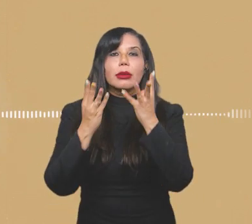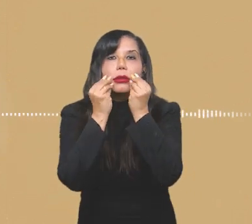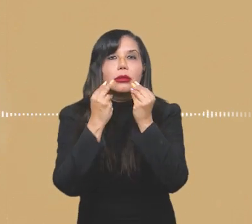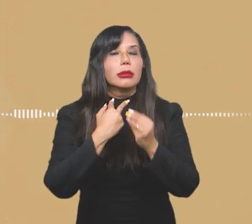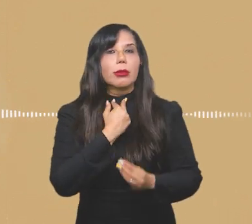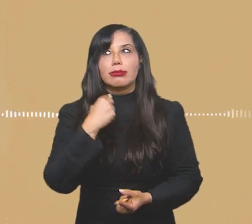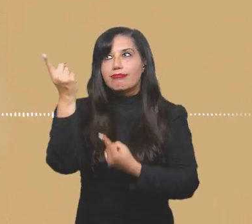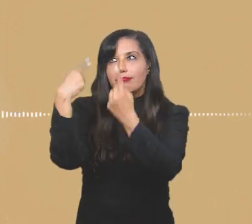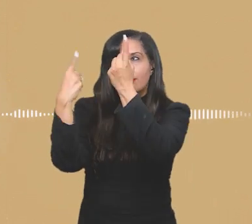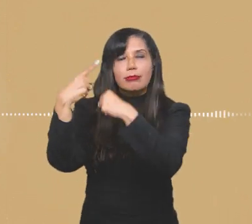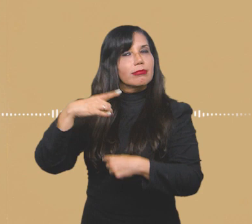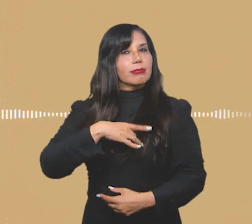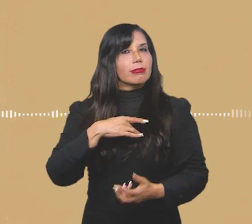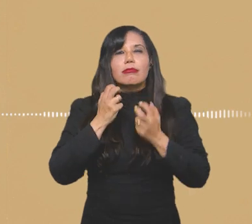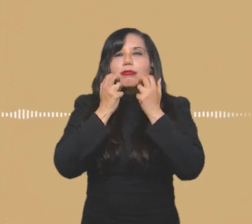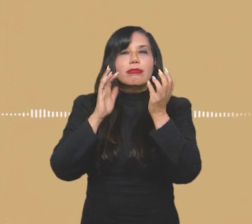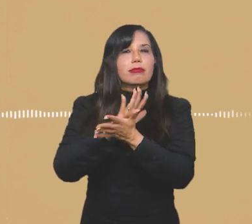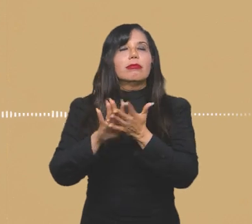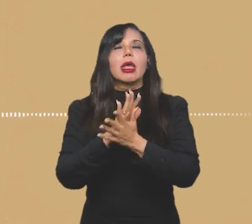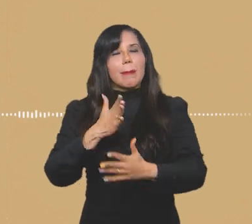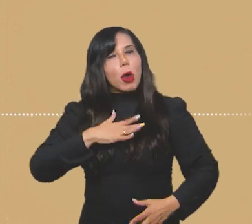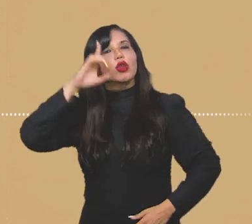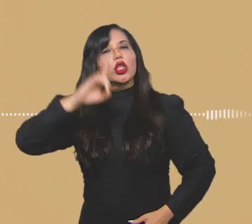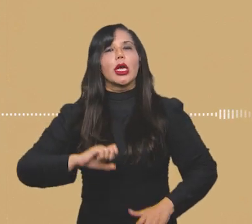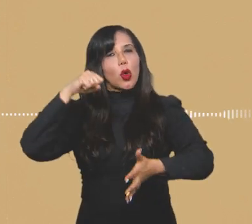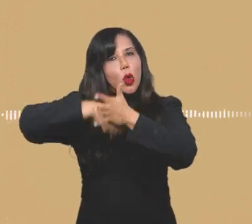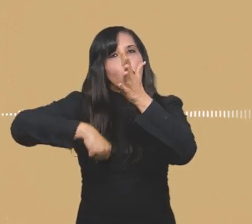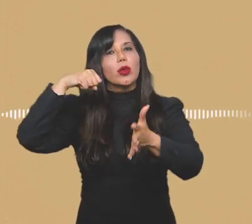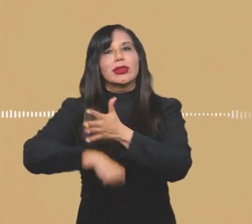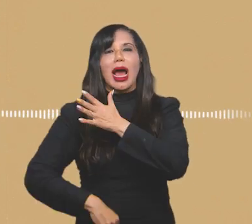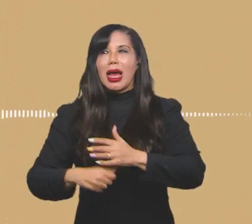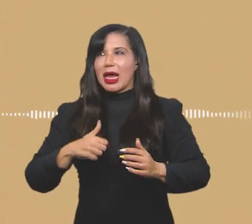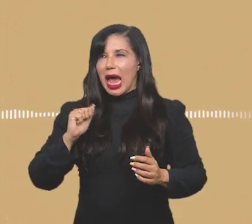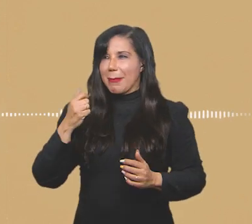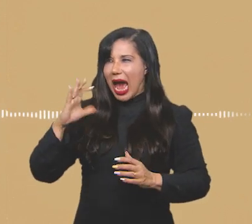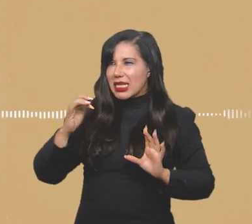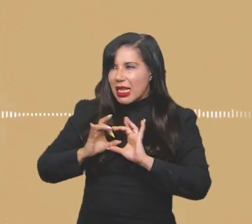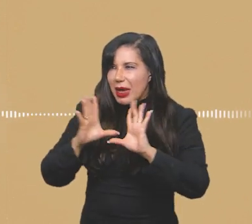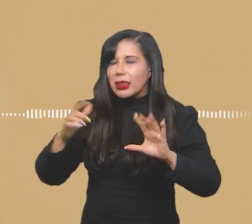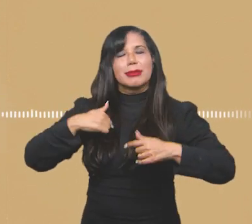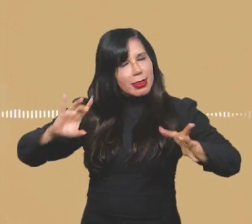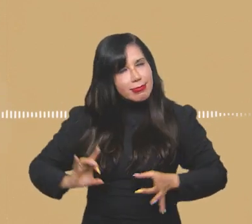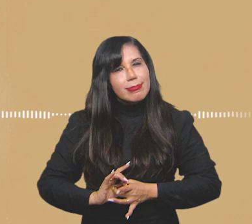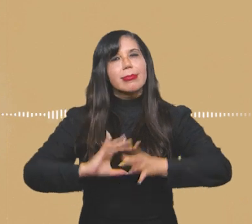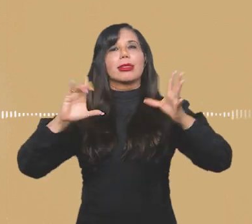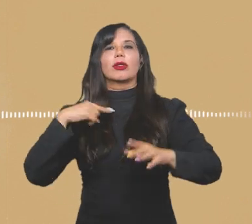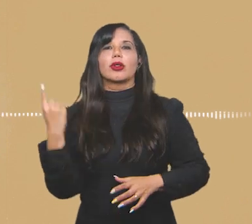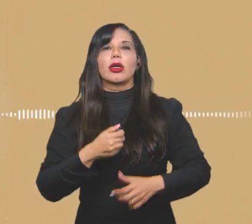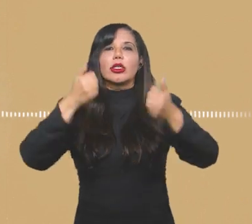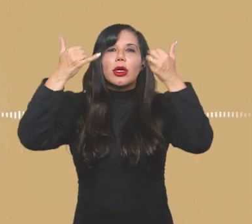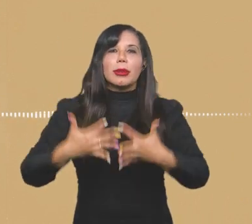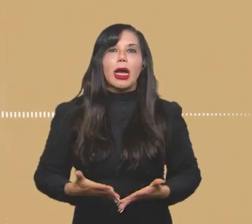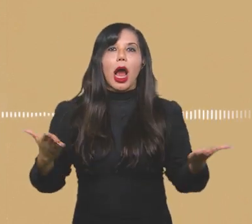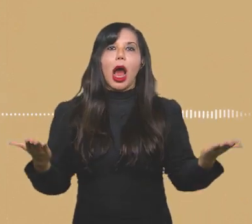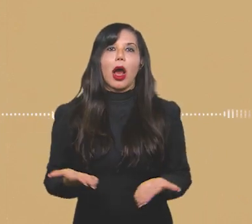se calar diante da intimidação, da violação de direitos e de ameaças à liberdade. Vamos tratar